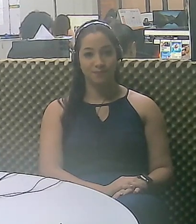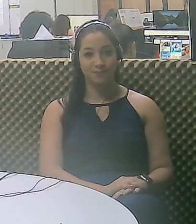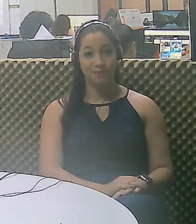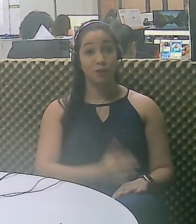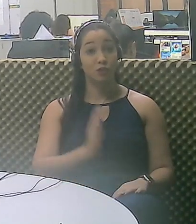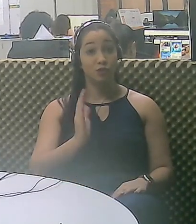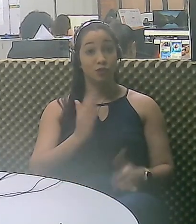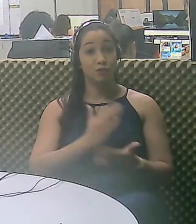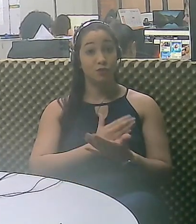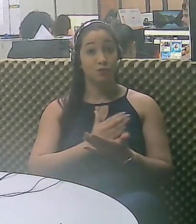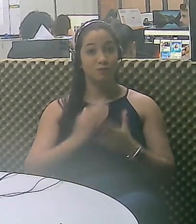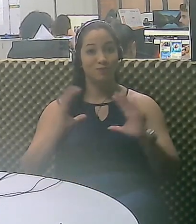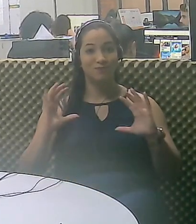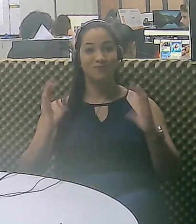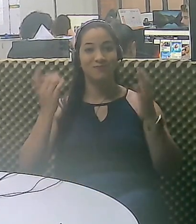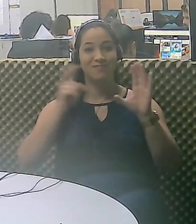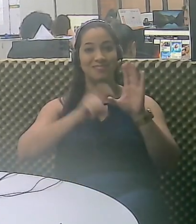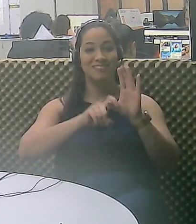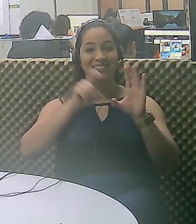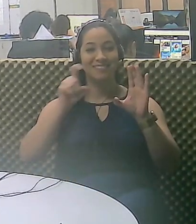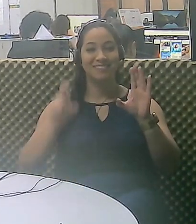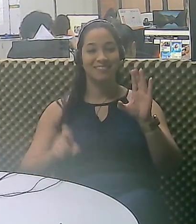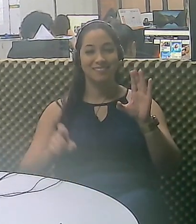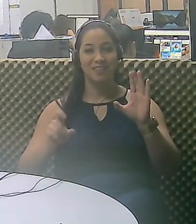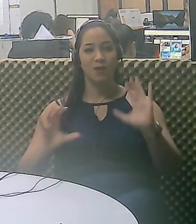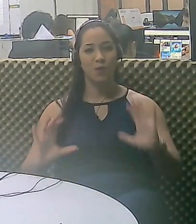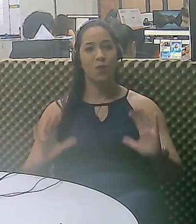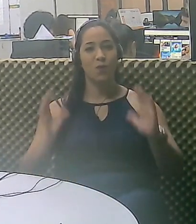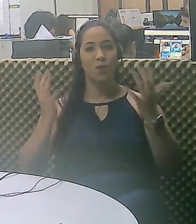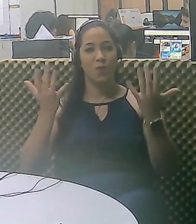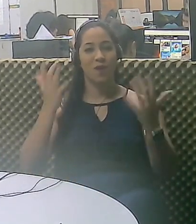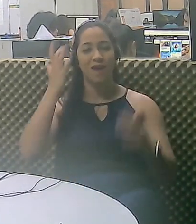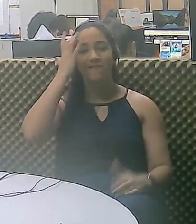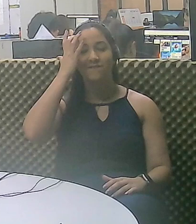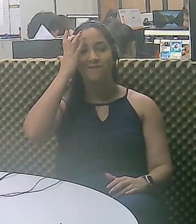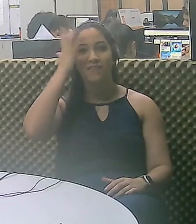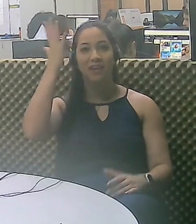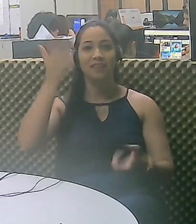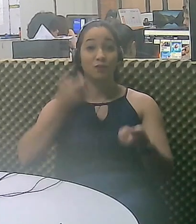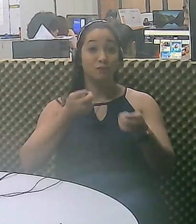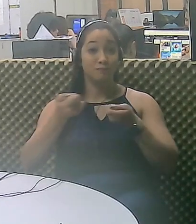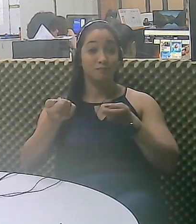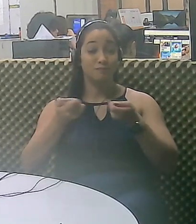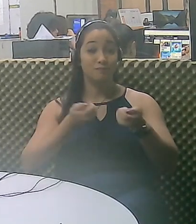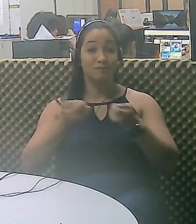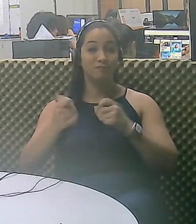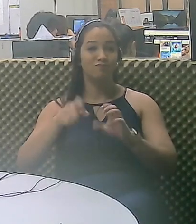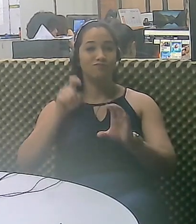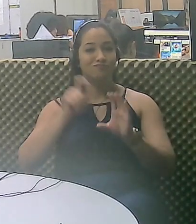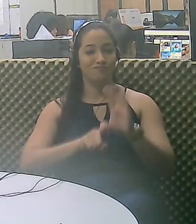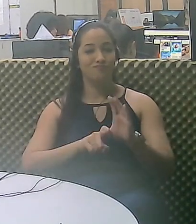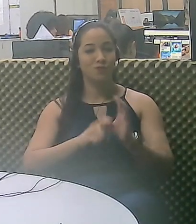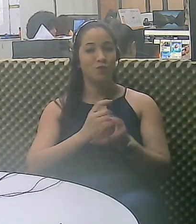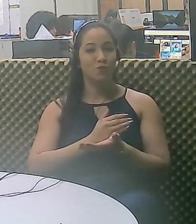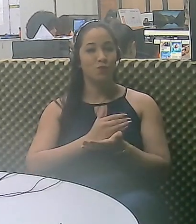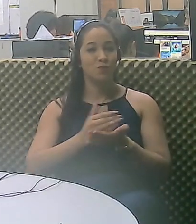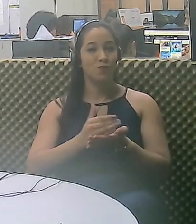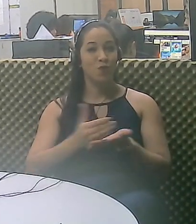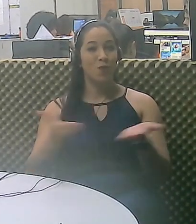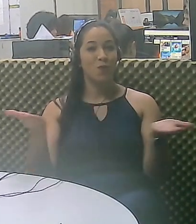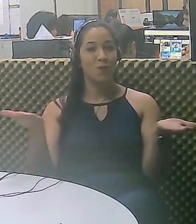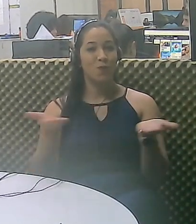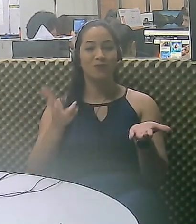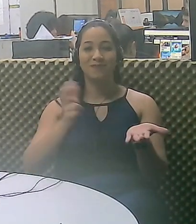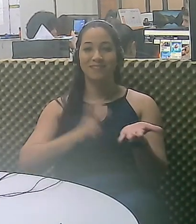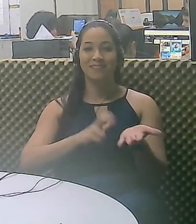Já começou o mutirão Dívida Zero. O evento que facilita a negociação de dívidas teve início na manhã de hoje